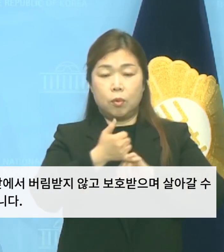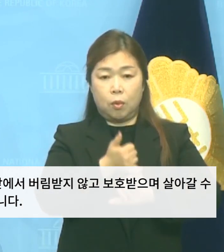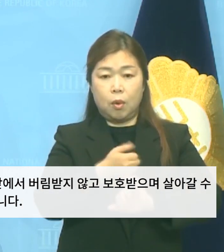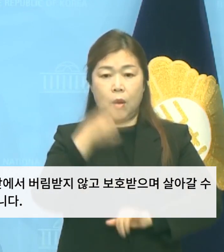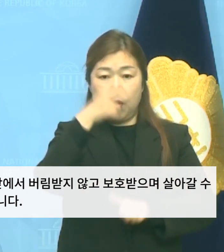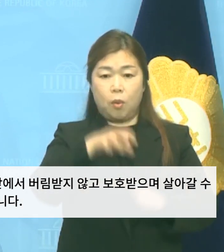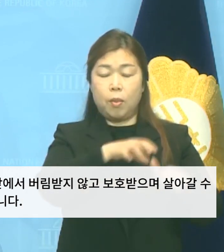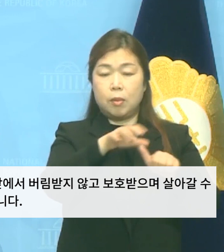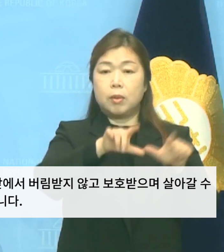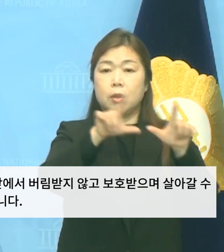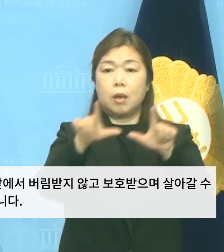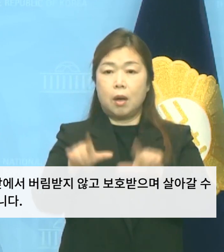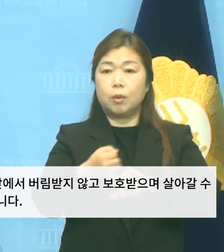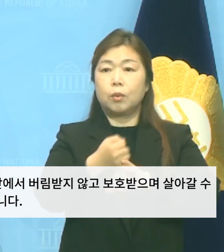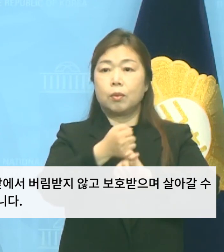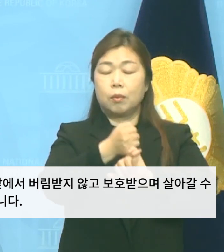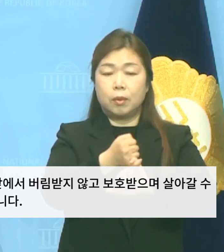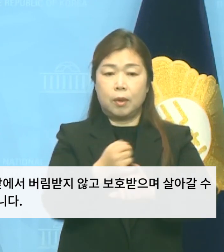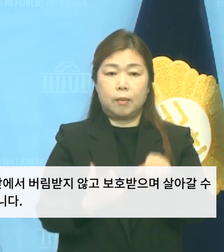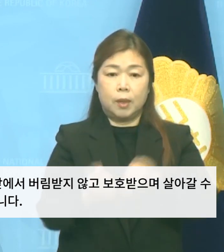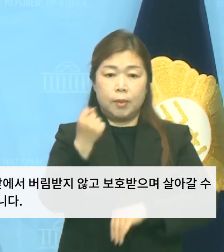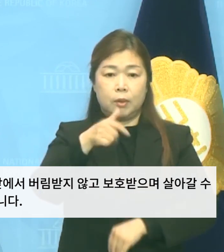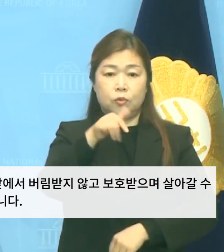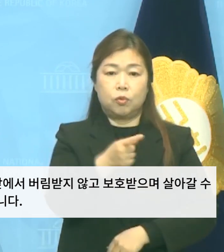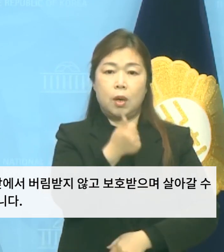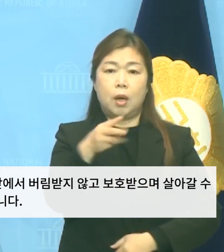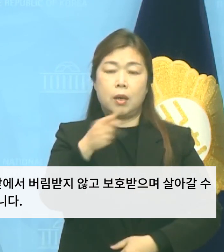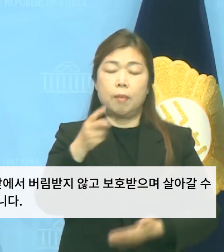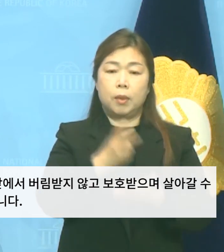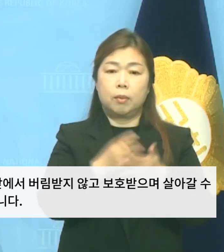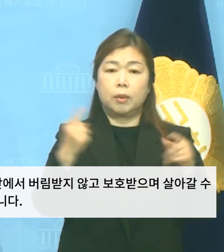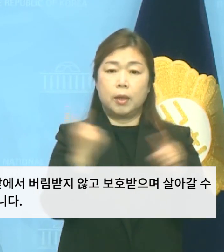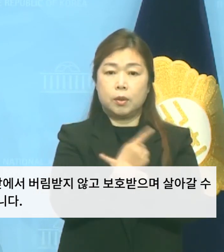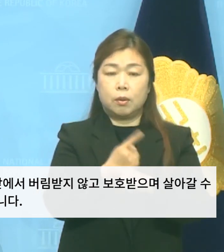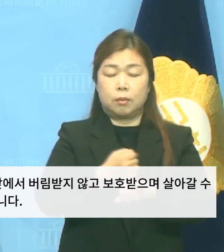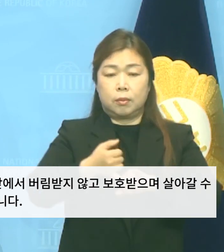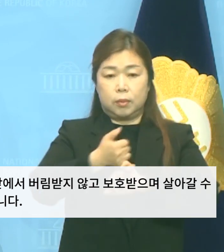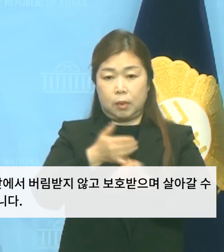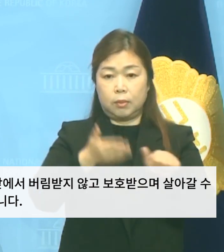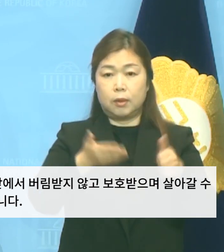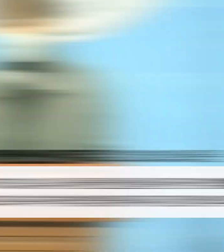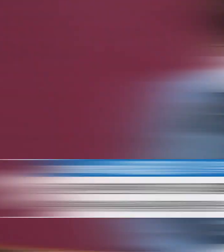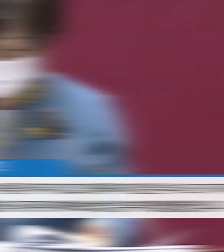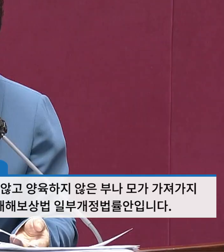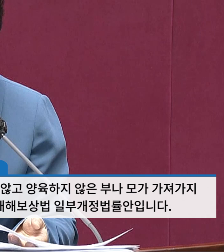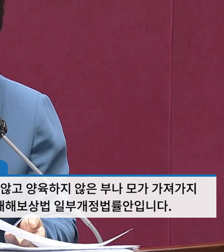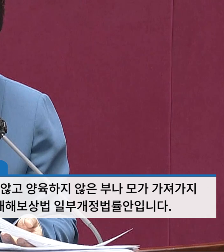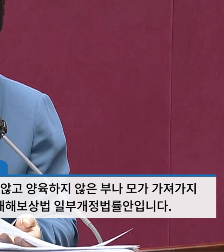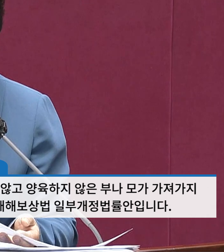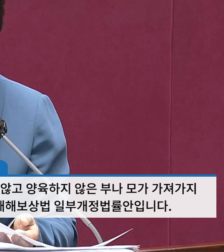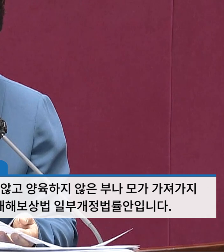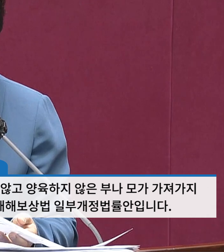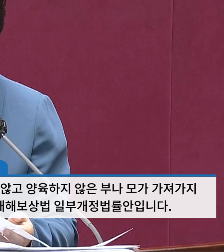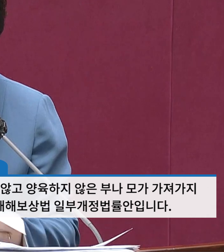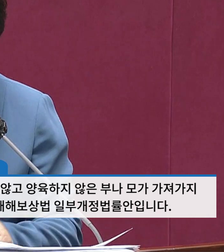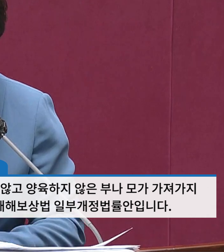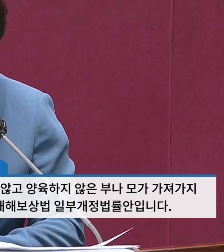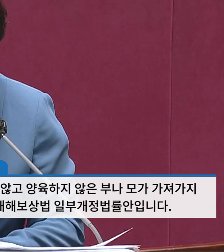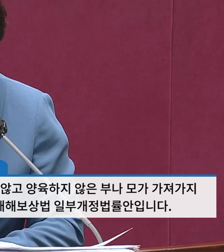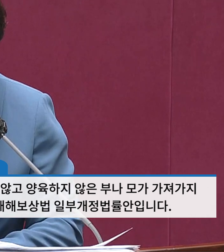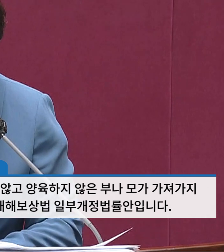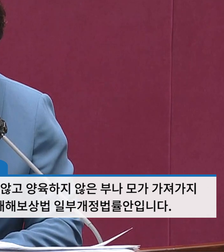보호받으며 살아갈 수 있도록 조속히 구하라법 개정을 해주시길 간절히 바랍니다. 공무원 관련한